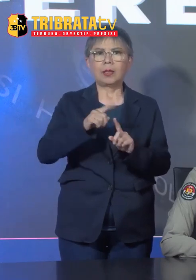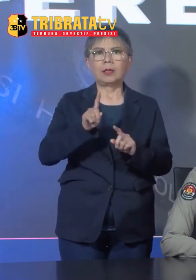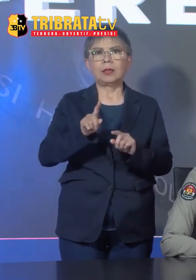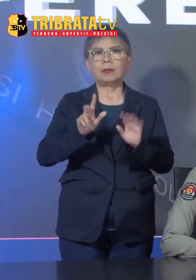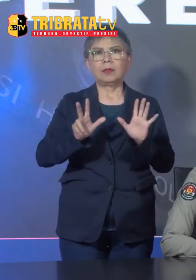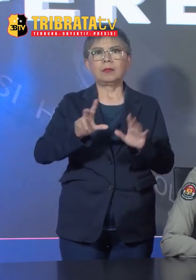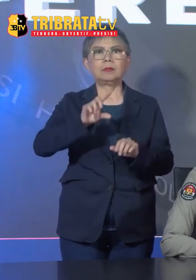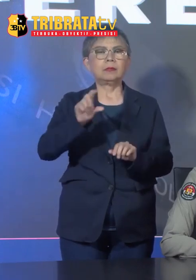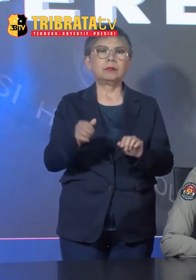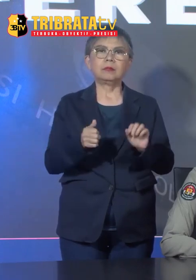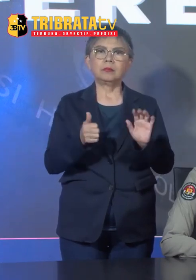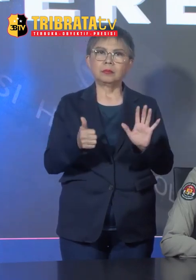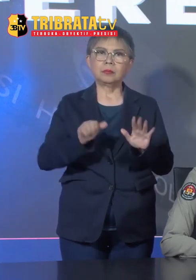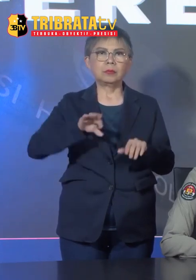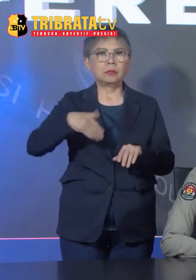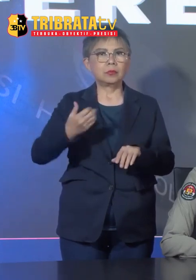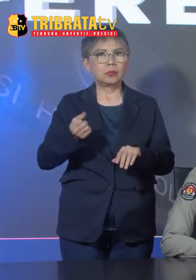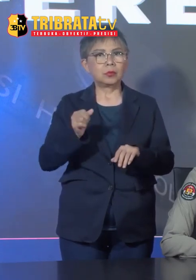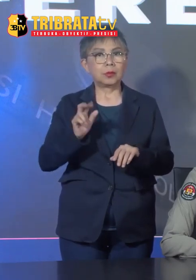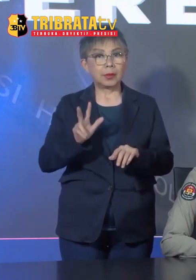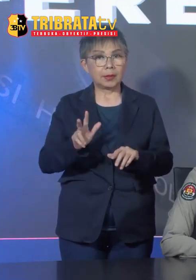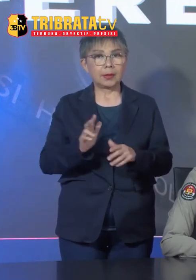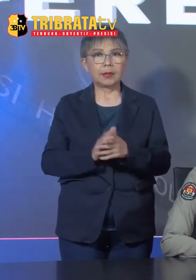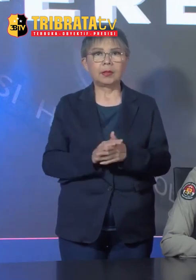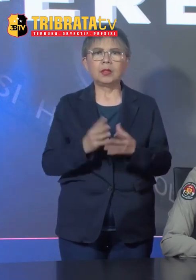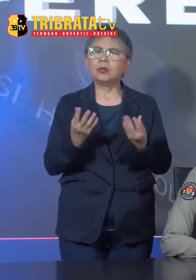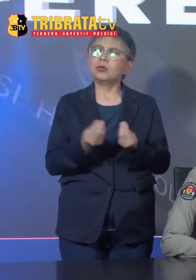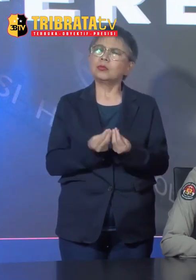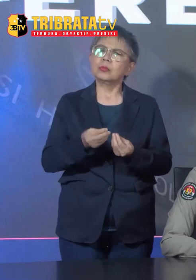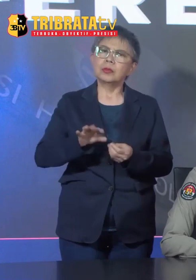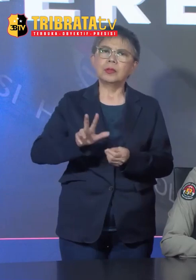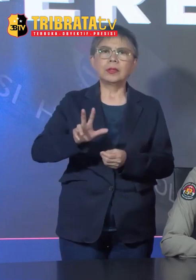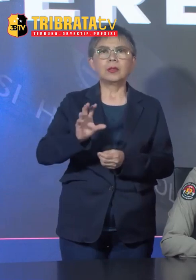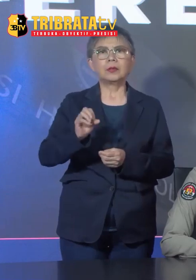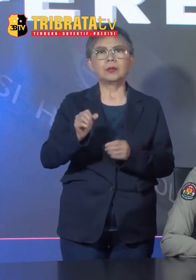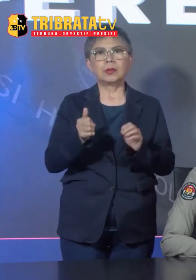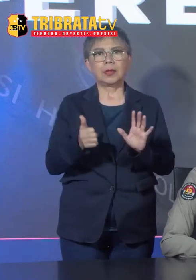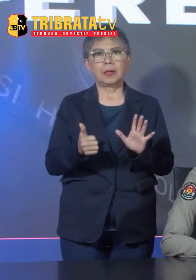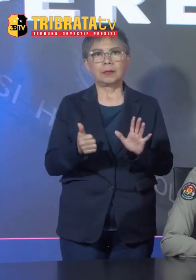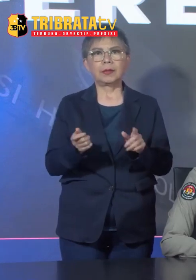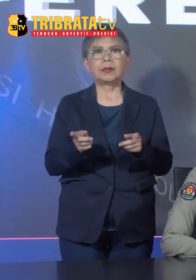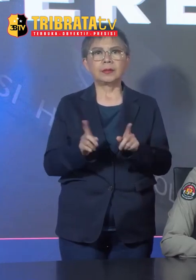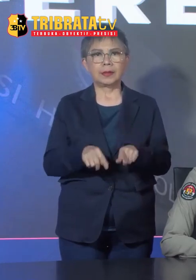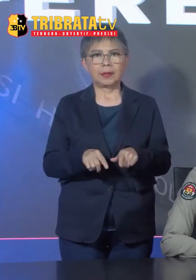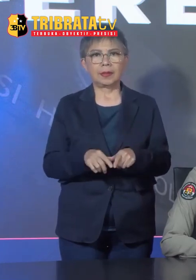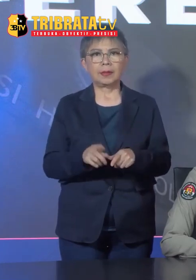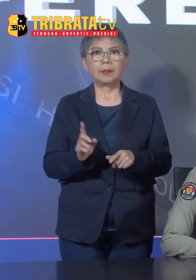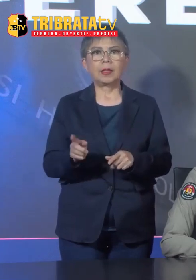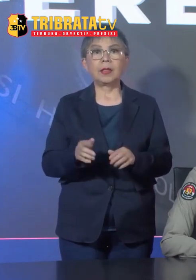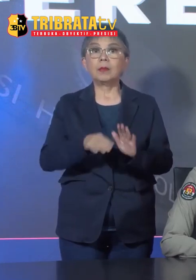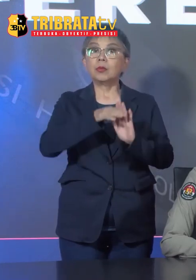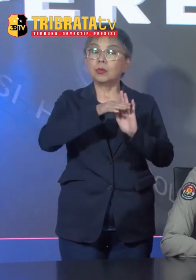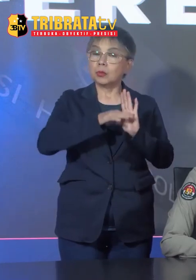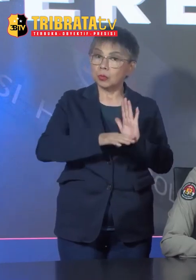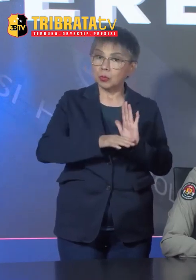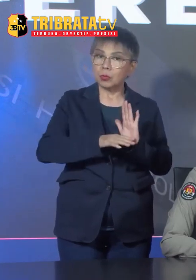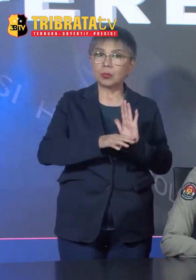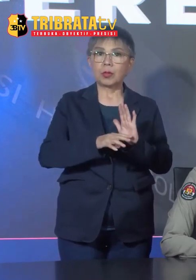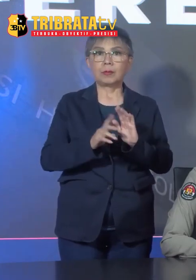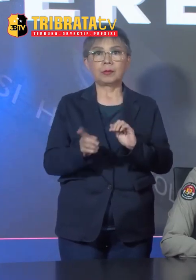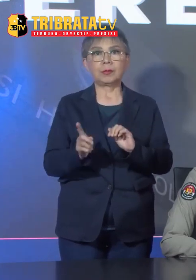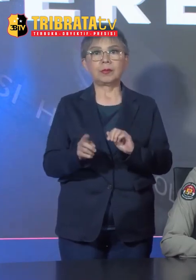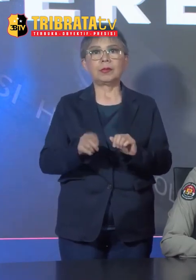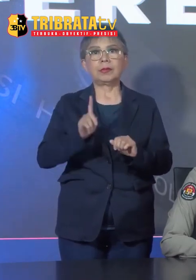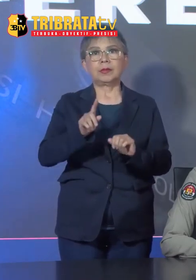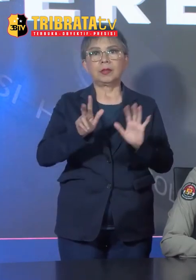tanggal 18 Juni 2023 sebanyak 36 kejadian Mengalami penurunan